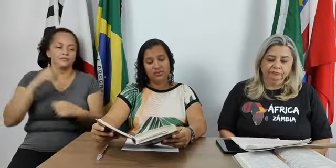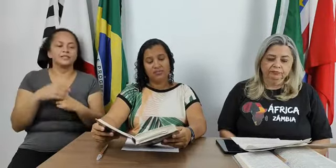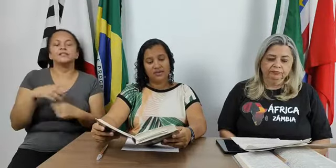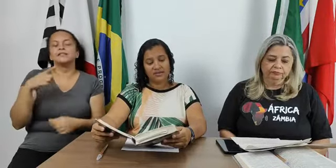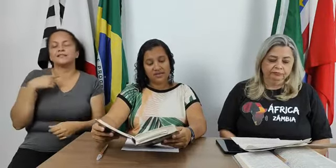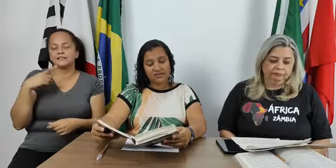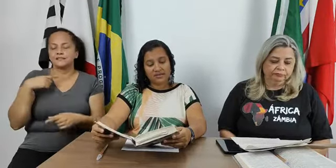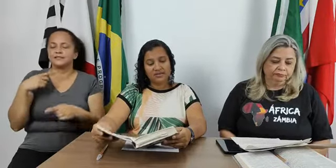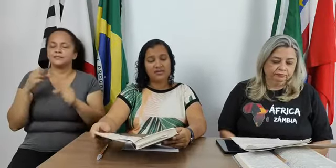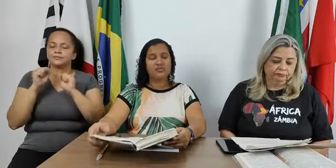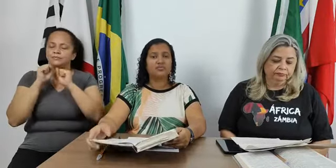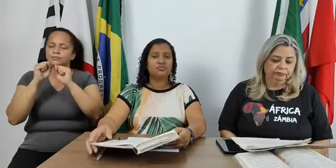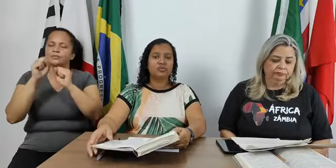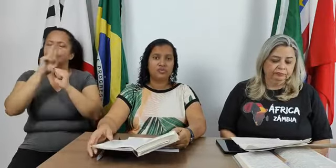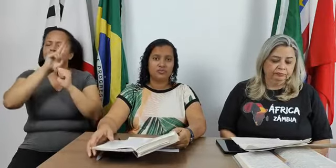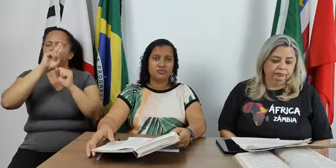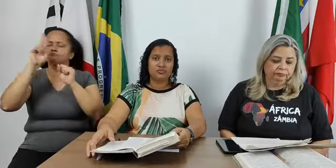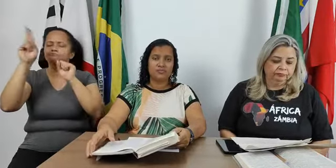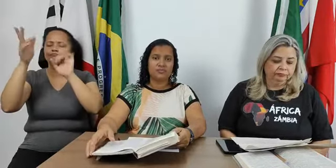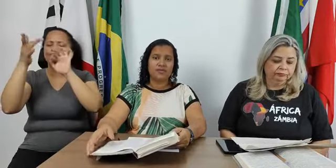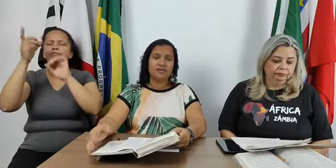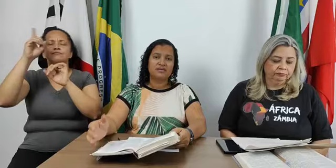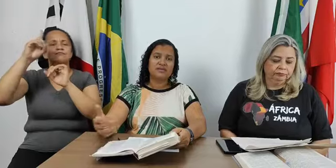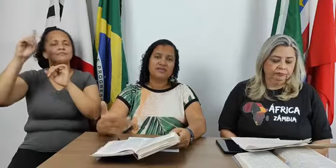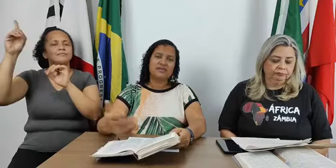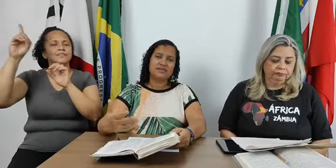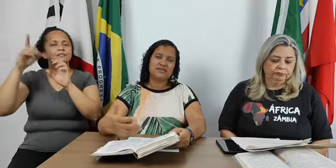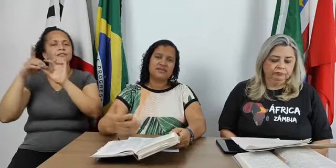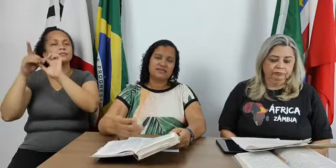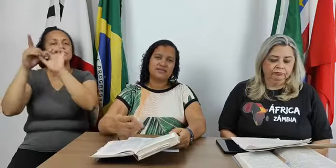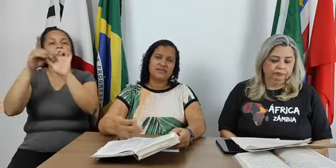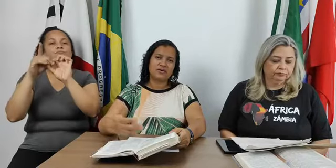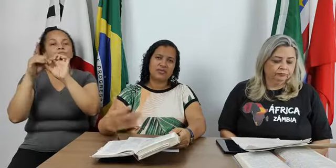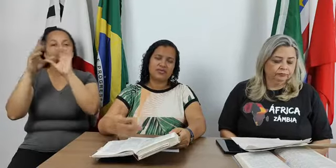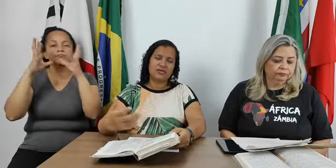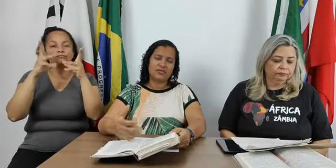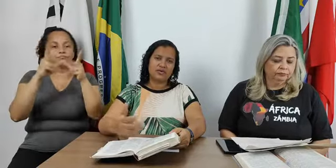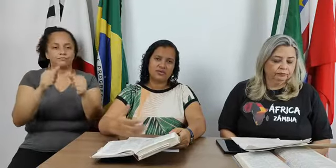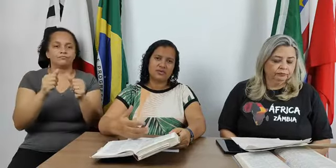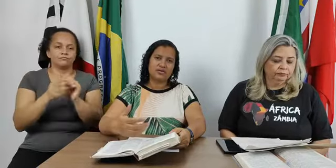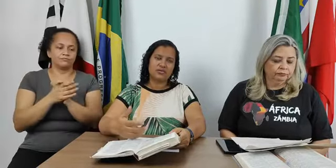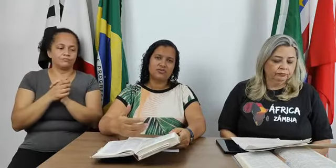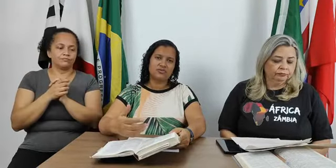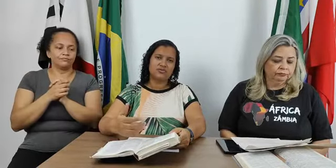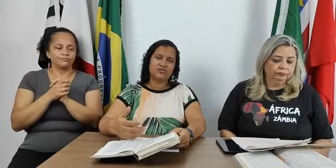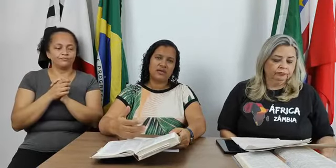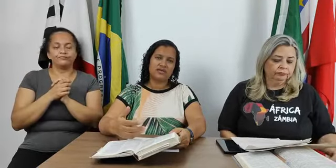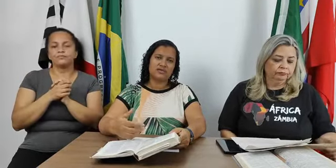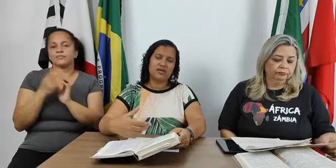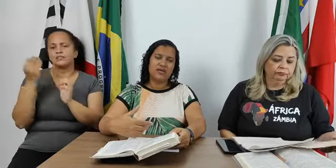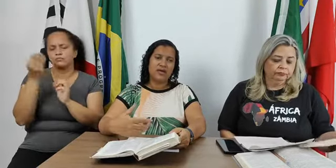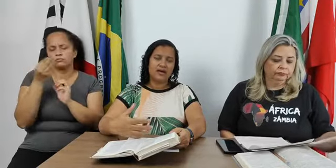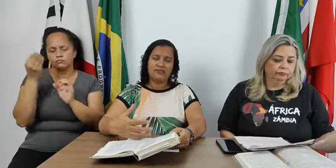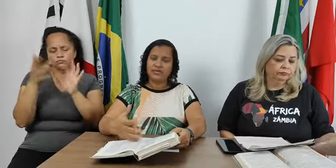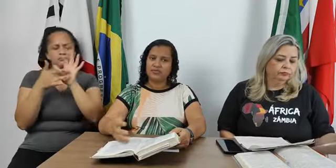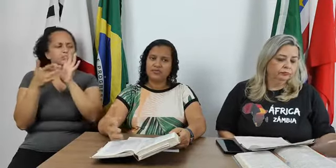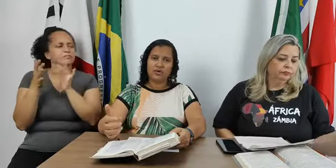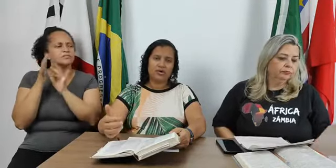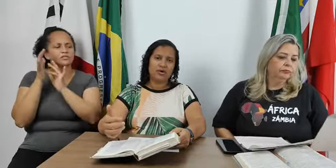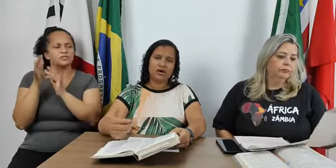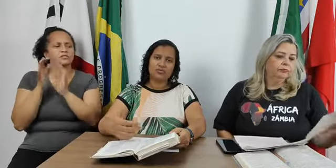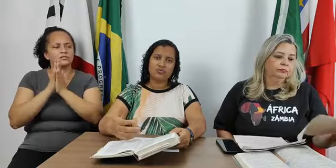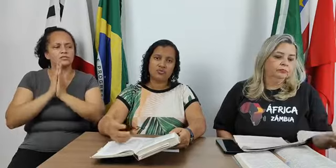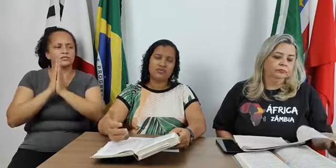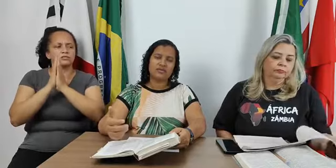nome, para que eles estejam unidos. Então, nessa intercessão, essa oração aqui que Jesus faz, não